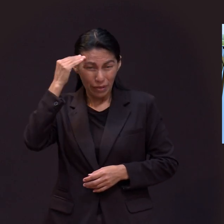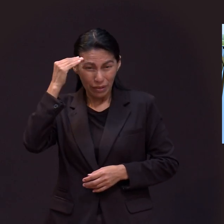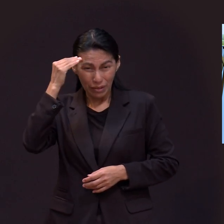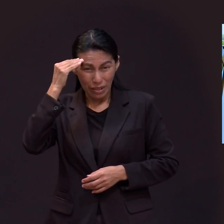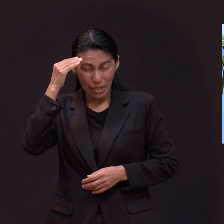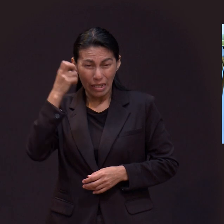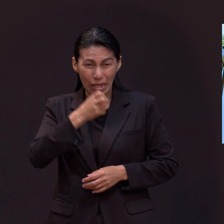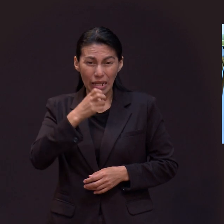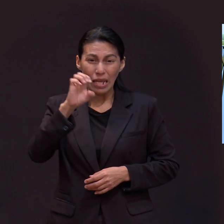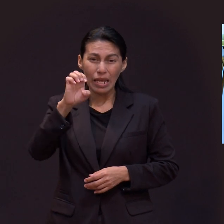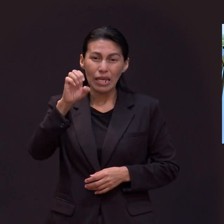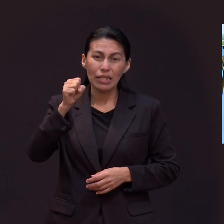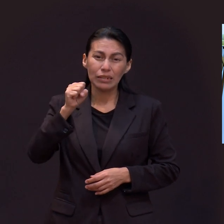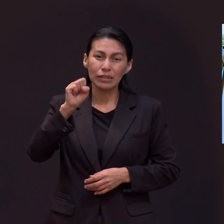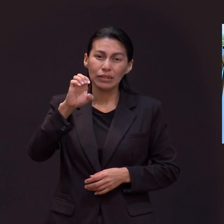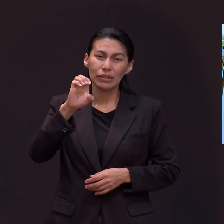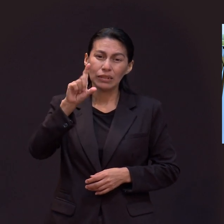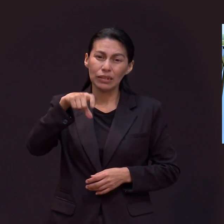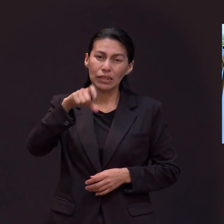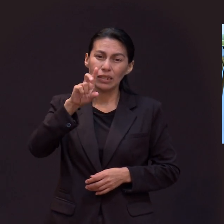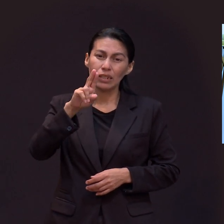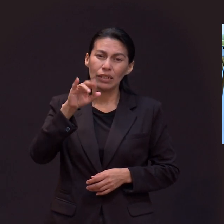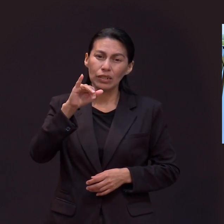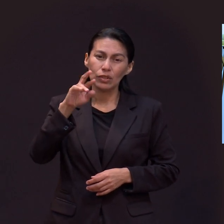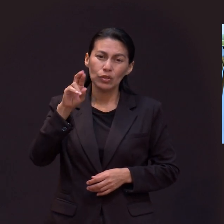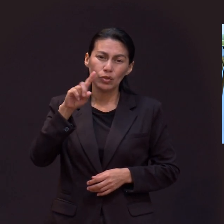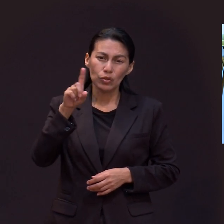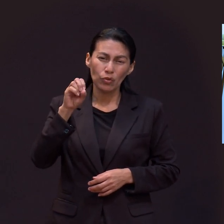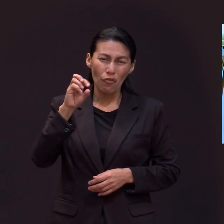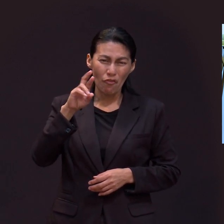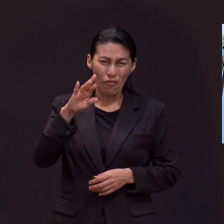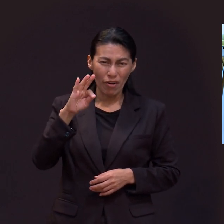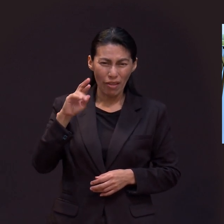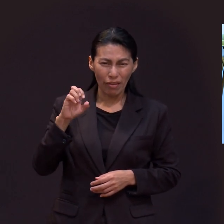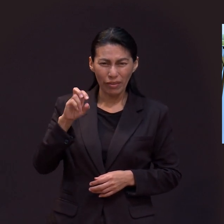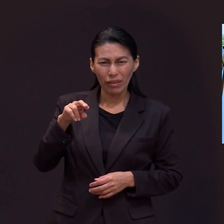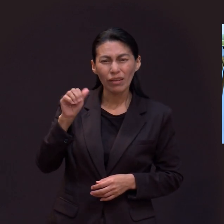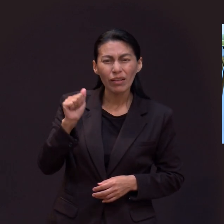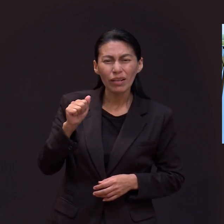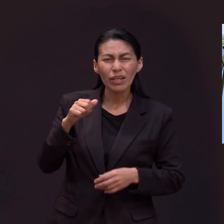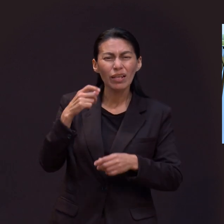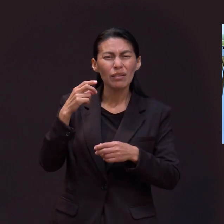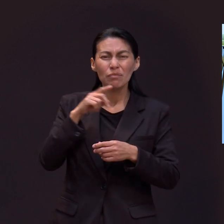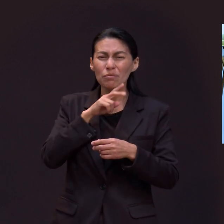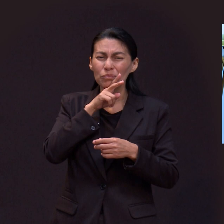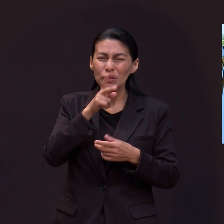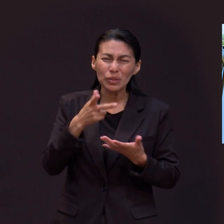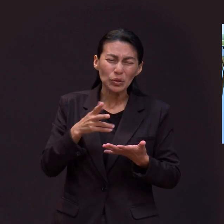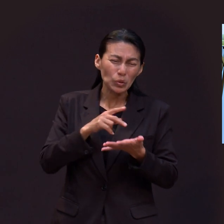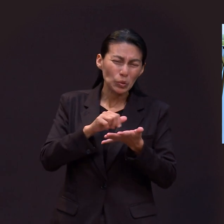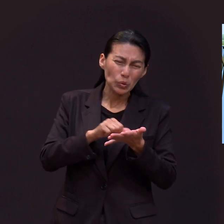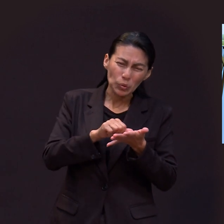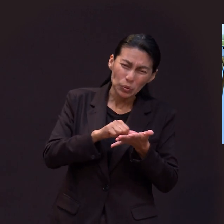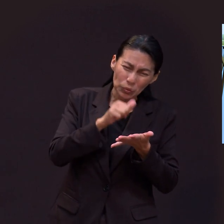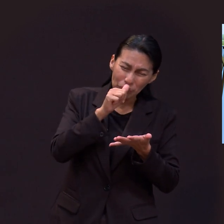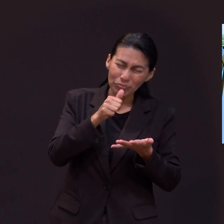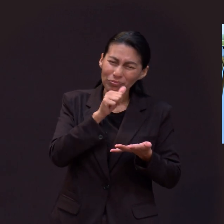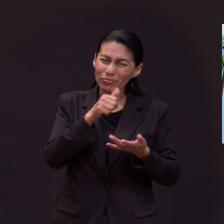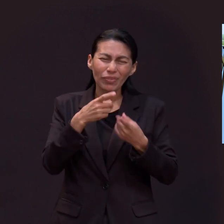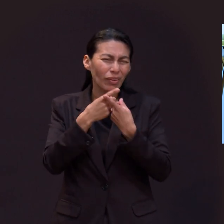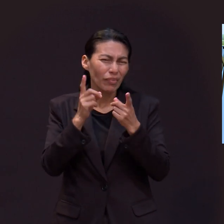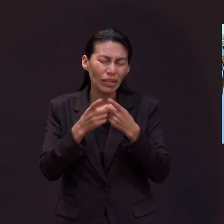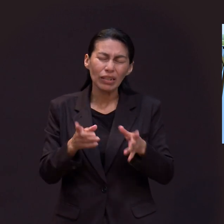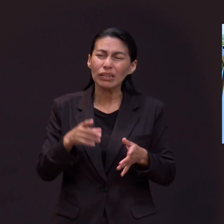tiene esquizofrenia también que lo pueda rescatar de los vicios pueda perdonar sus pecados